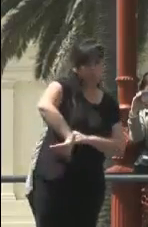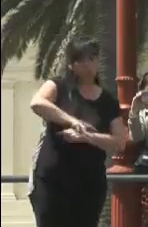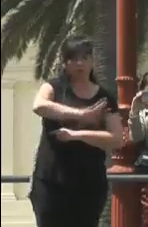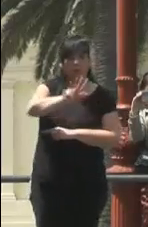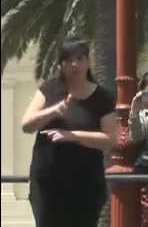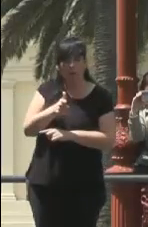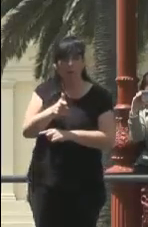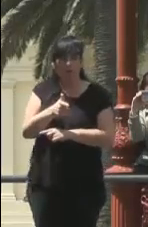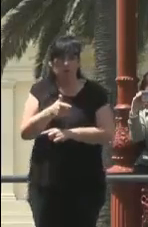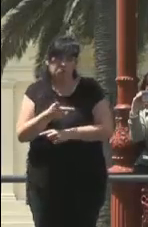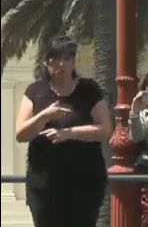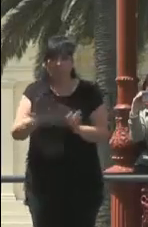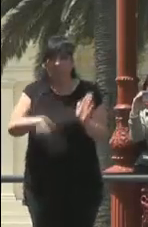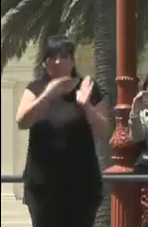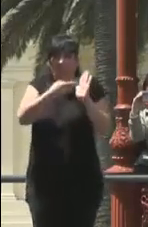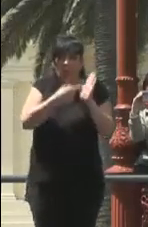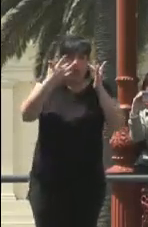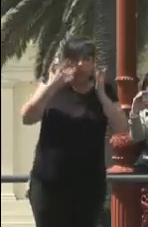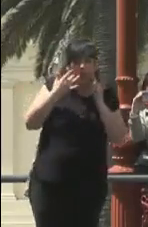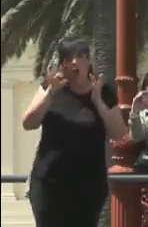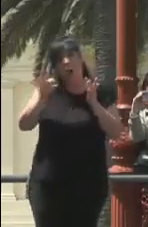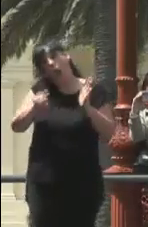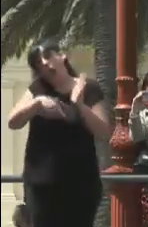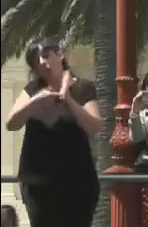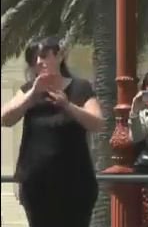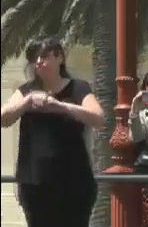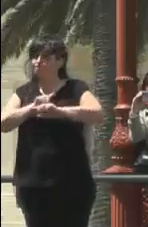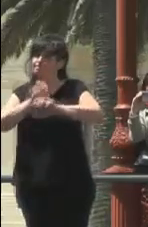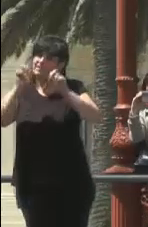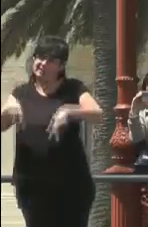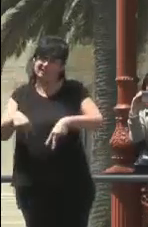forma ilegal y para delinquir de forma legal.